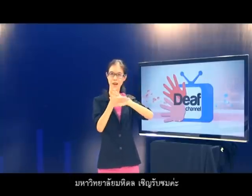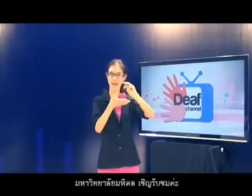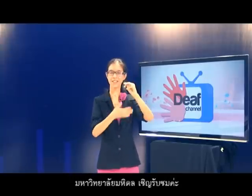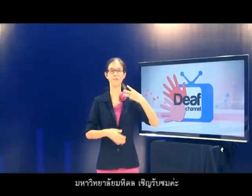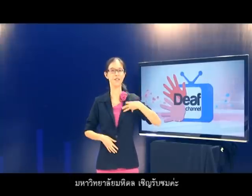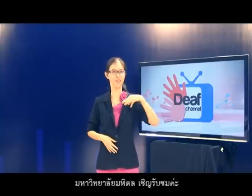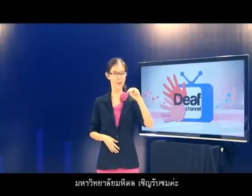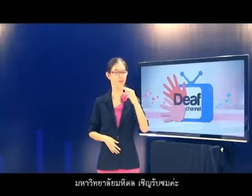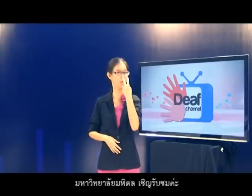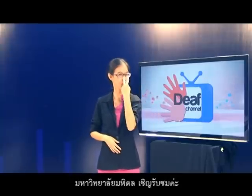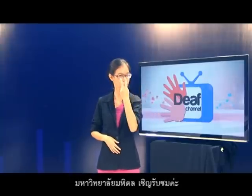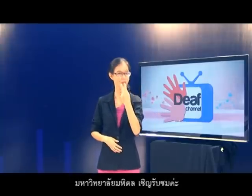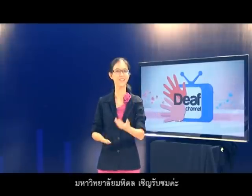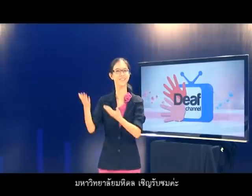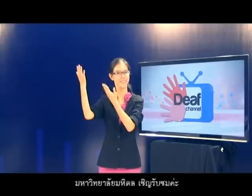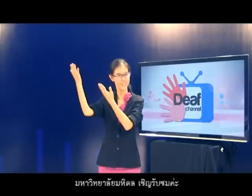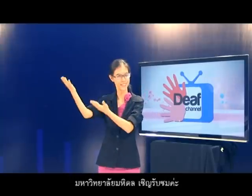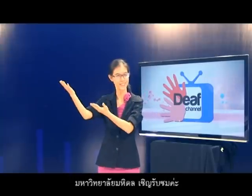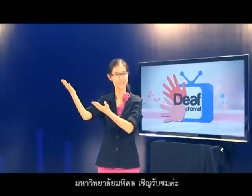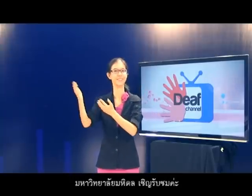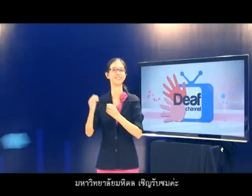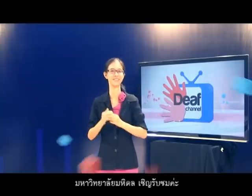ามหาวิทยาลัยมหิดลเชิญรับชมเลยค่ะ